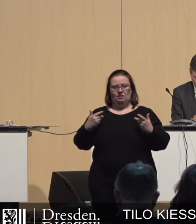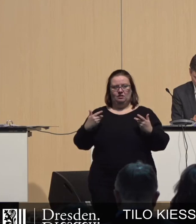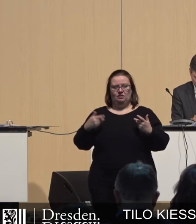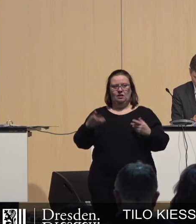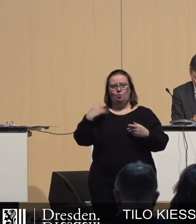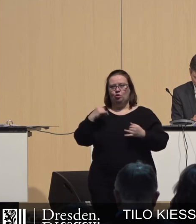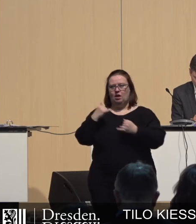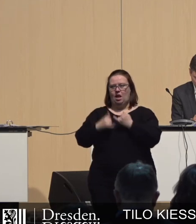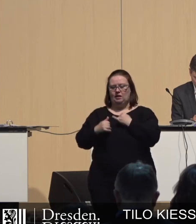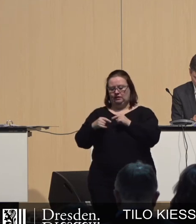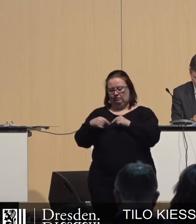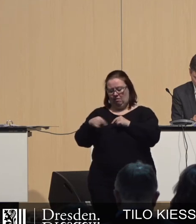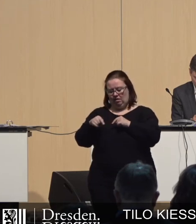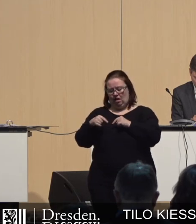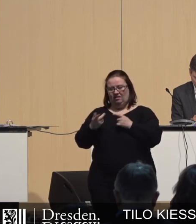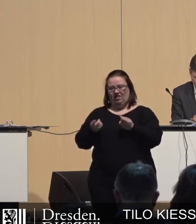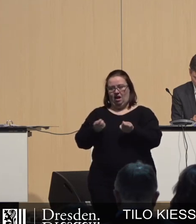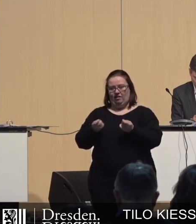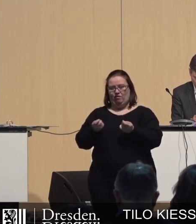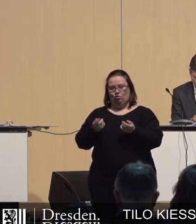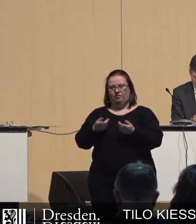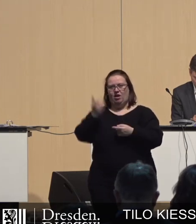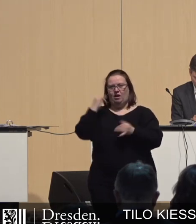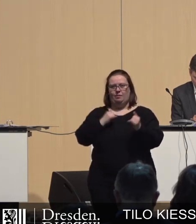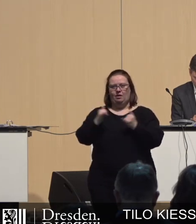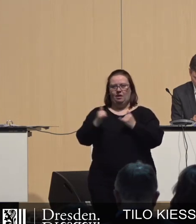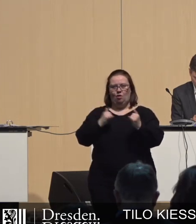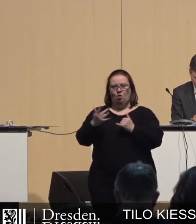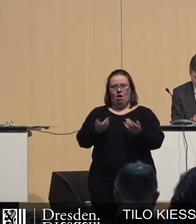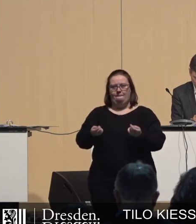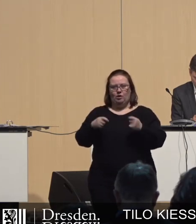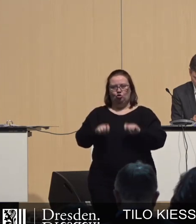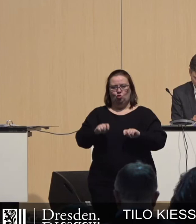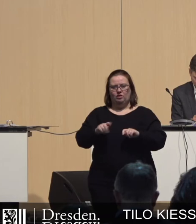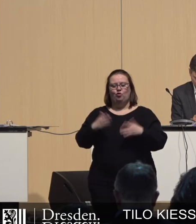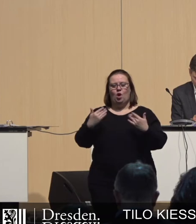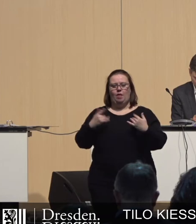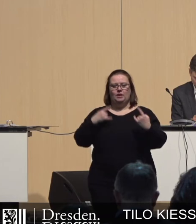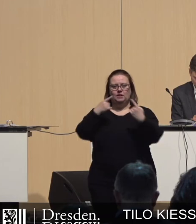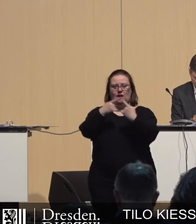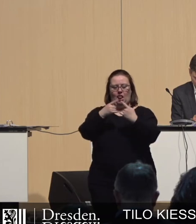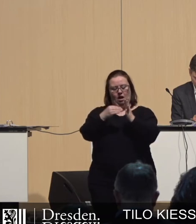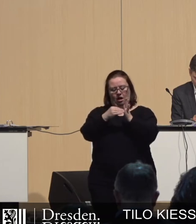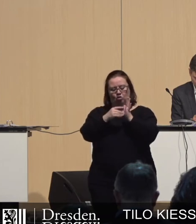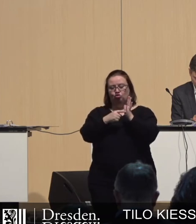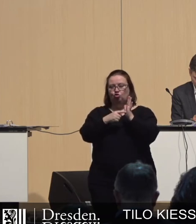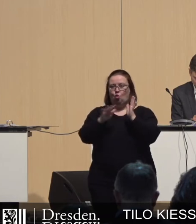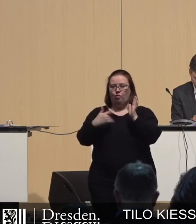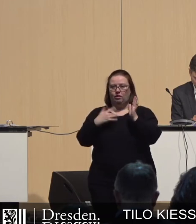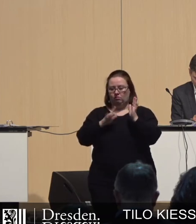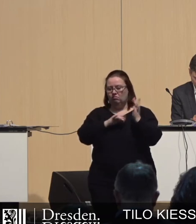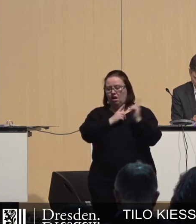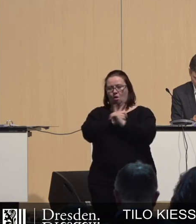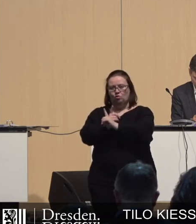Einflussnahme auf den letzten Metern, denn der im Januar getroffene Beschluss zur Fortschreibung der Klimaziele hat natürlich